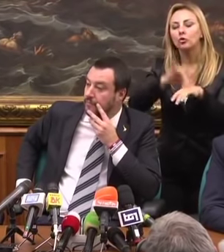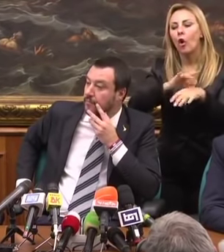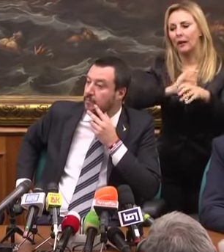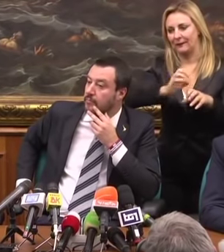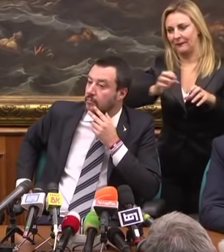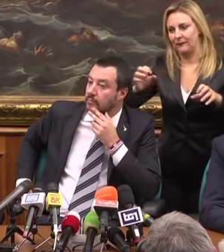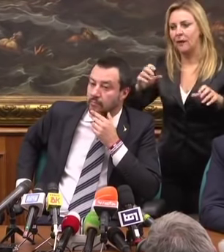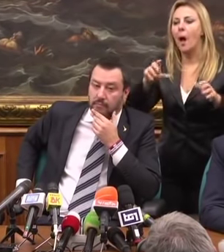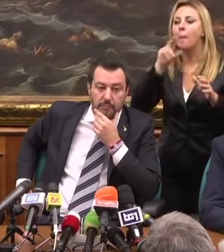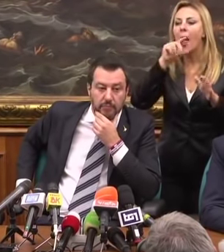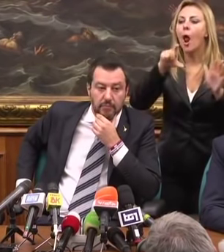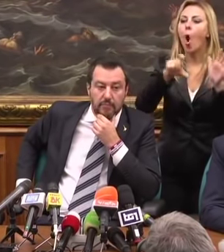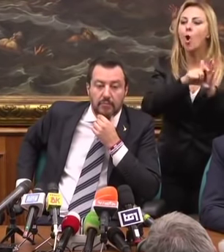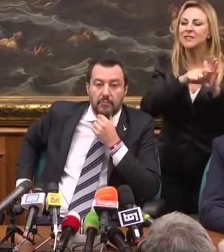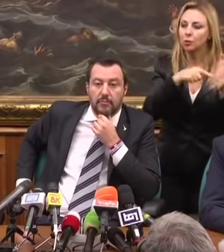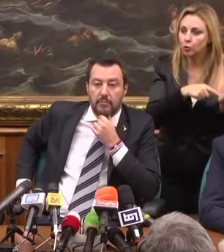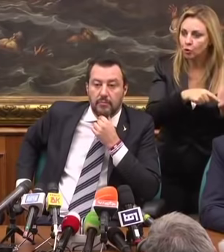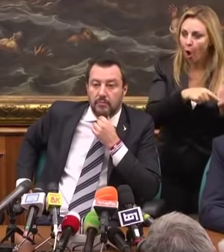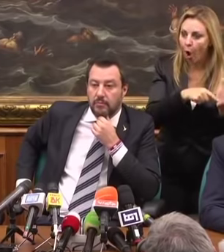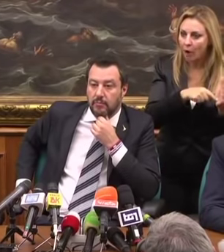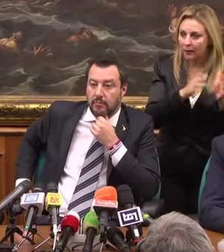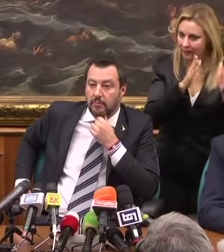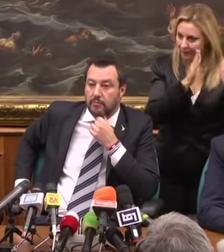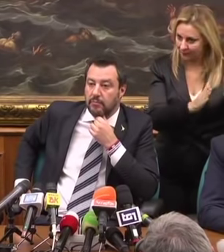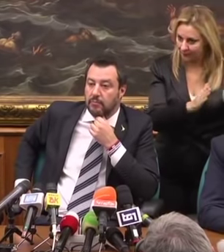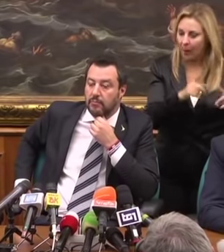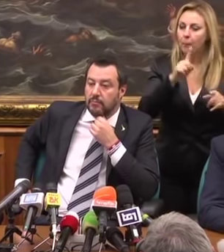Costituzione, e poi andiamo a lavorare anche